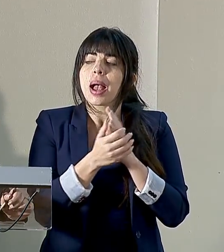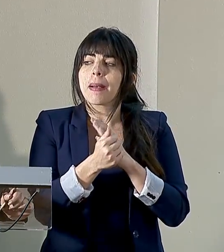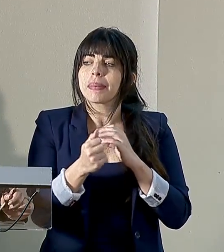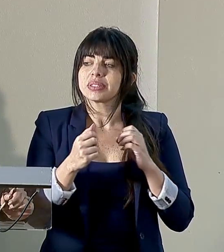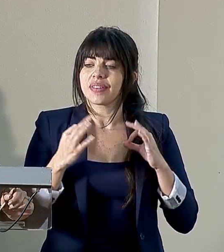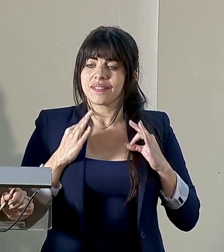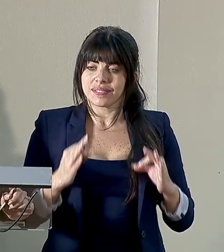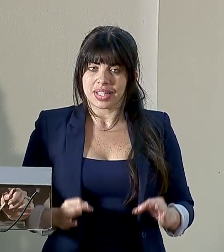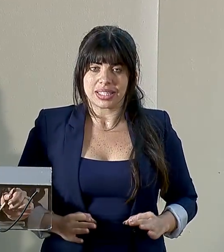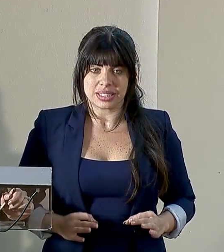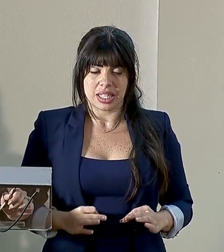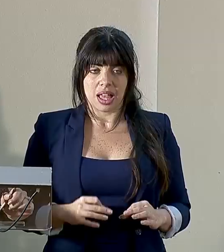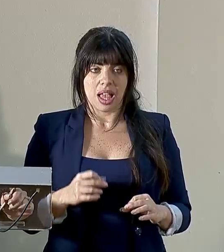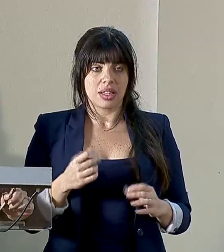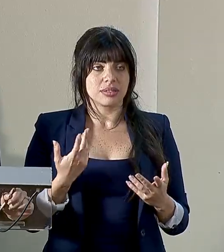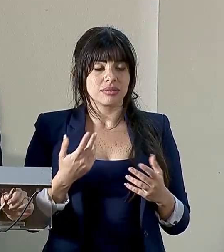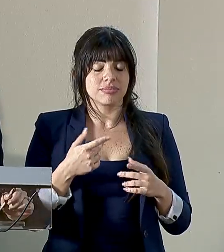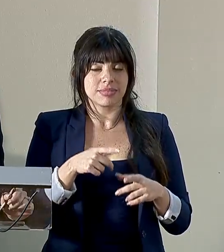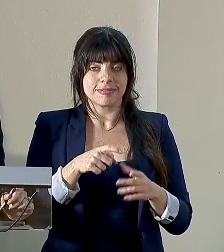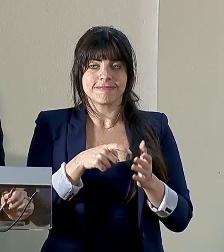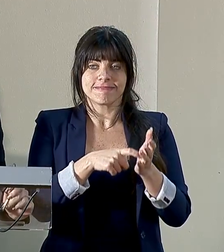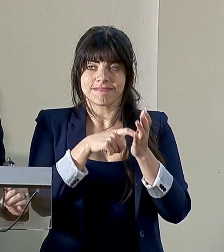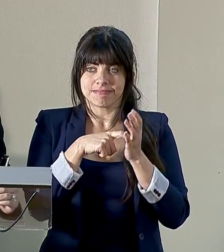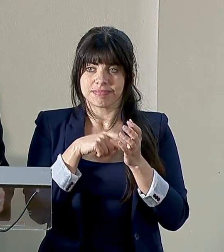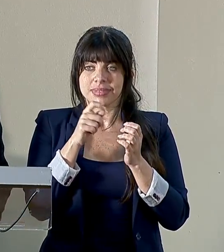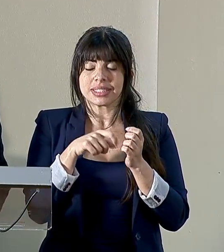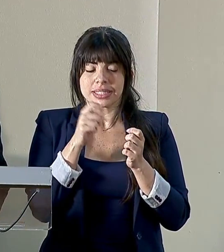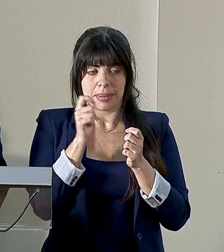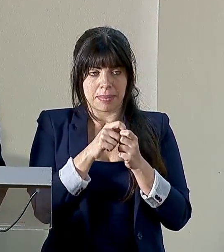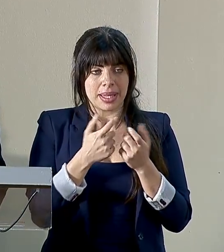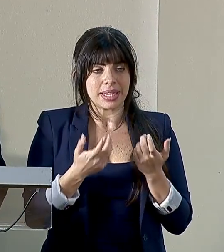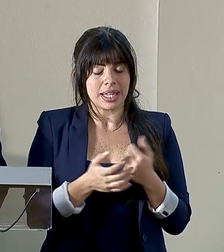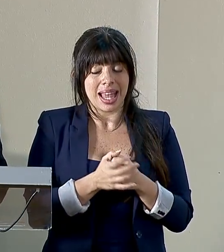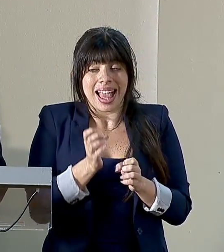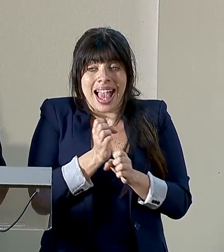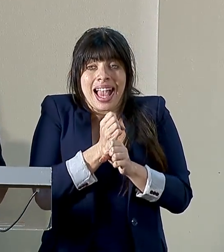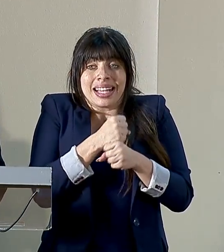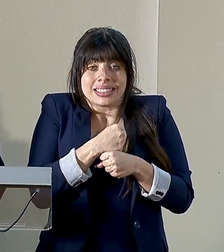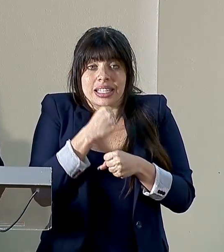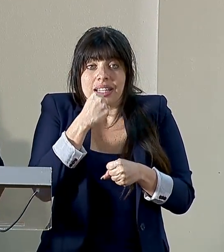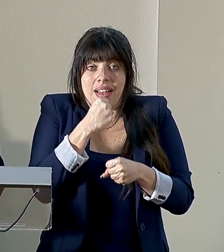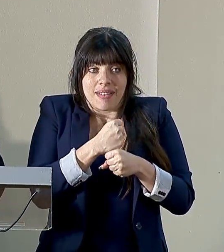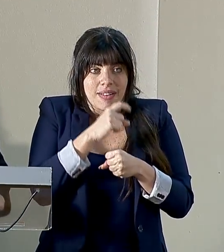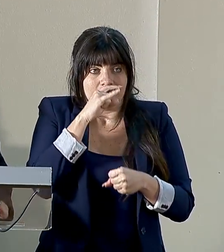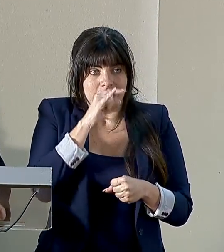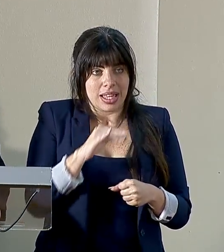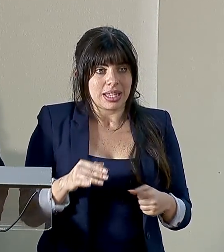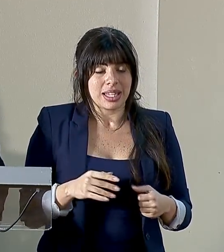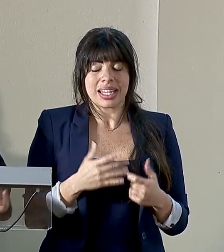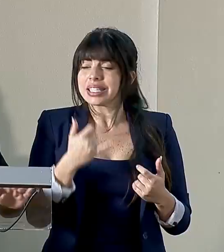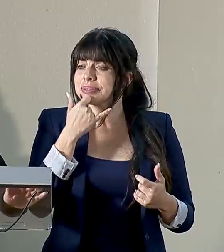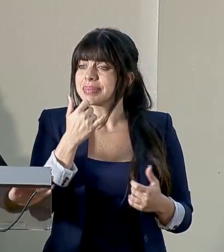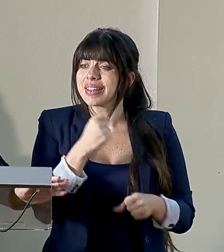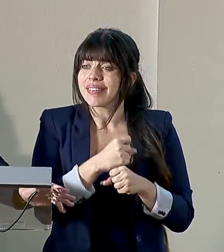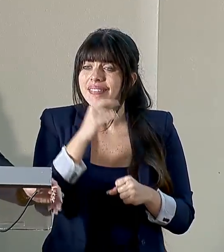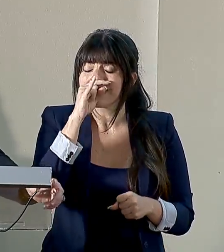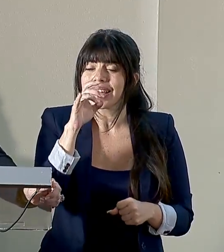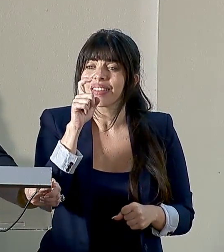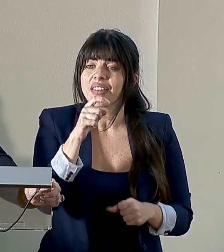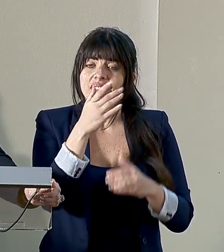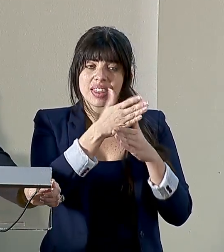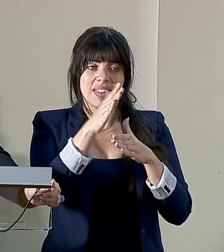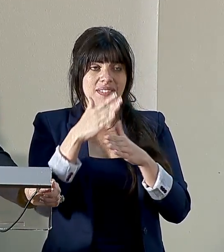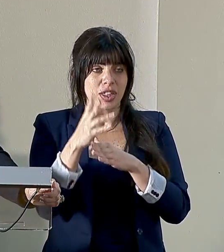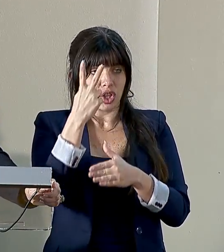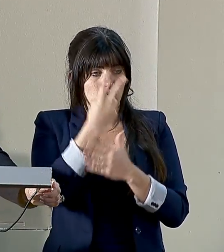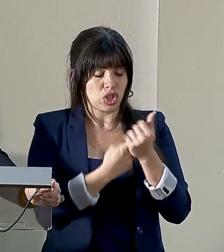capacidades físicas, las cuales nos demanda precisamente hacer el trabajo infantil? Y es que el trabajo infantil se debe dividir